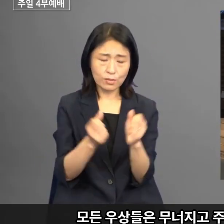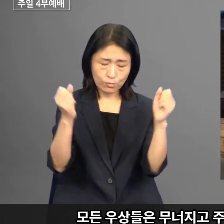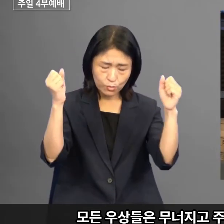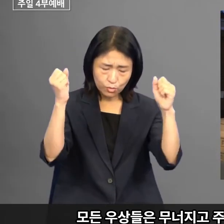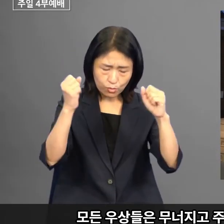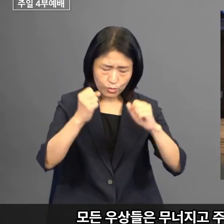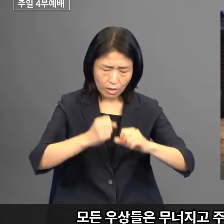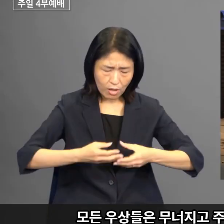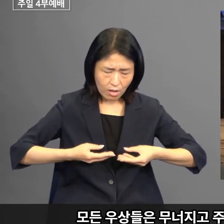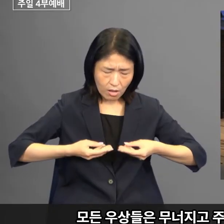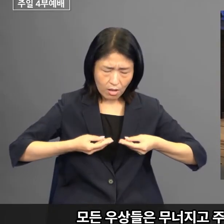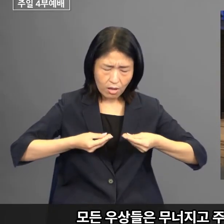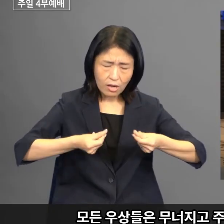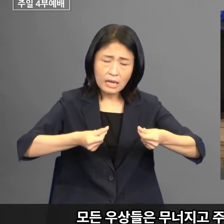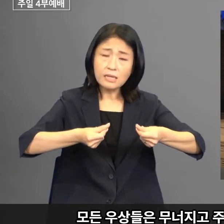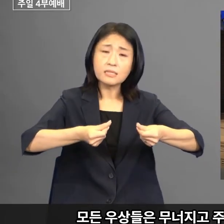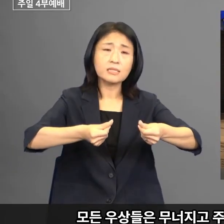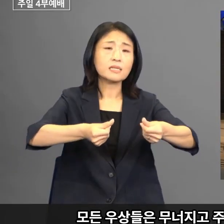우상들은